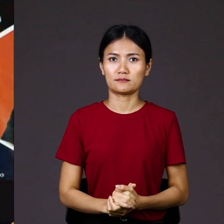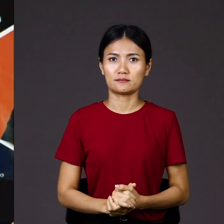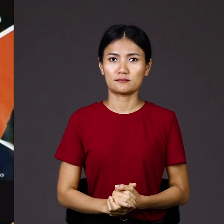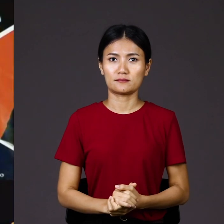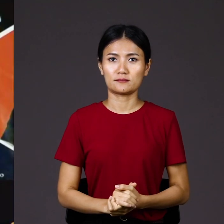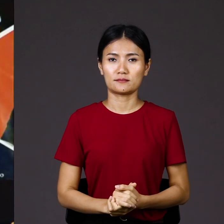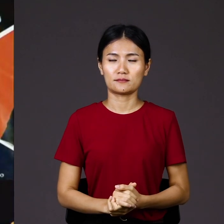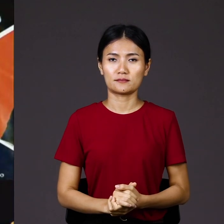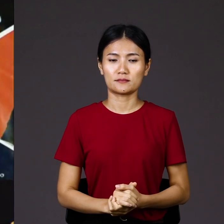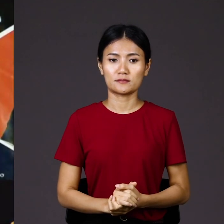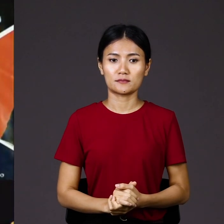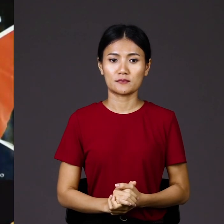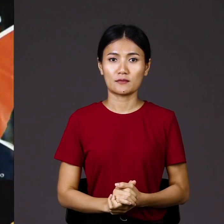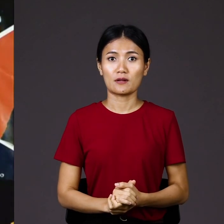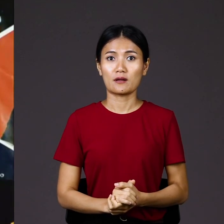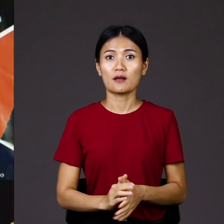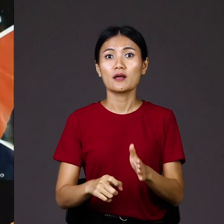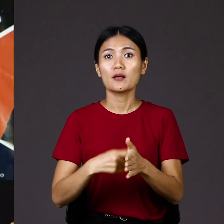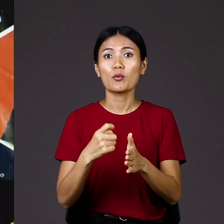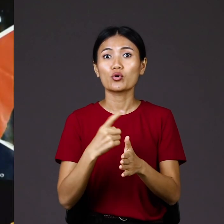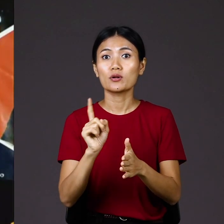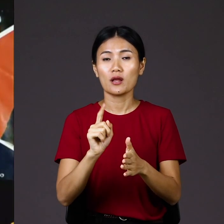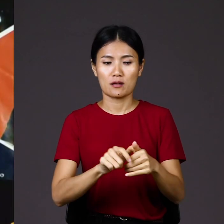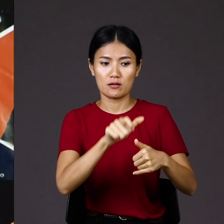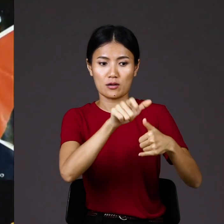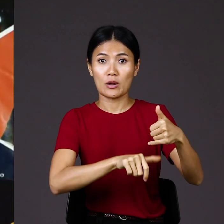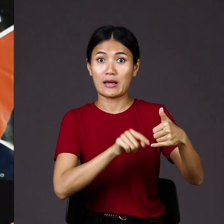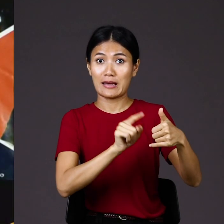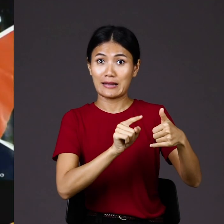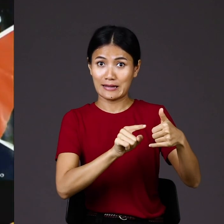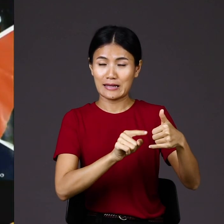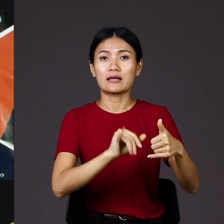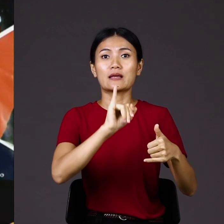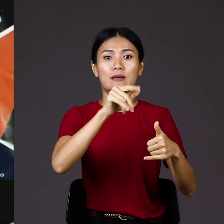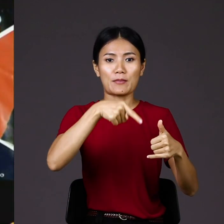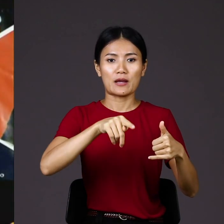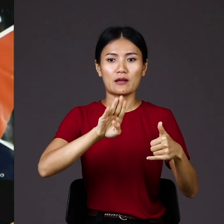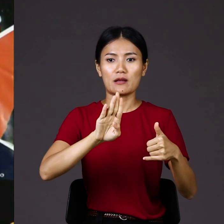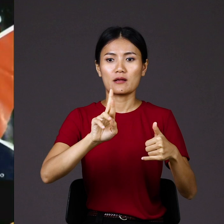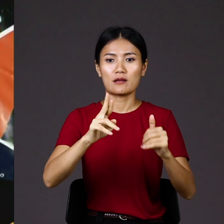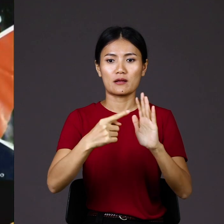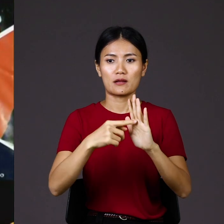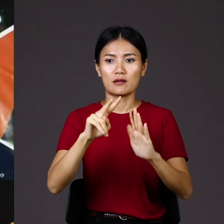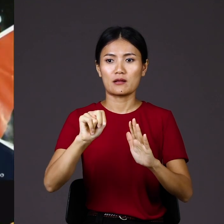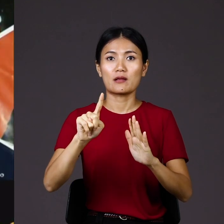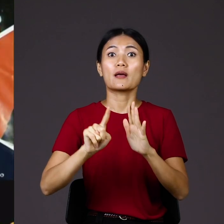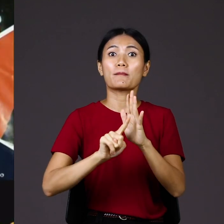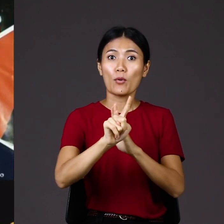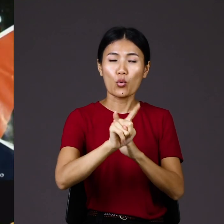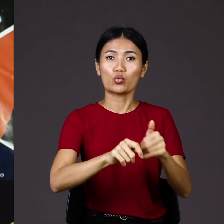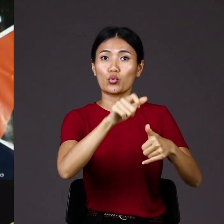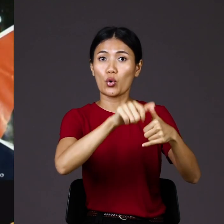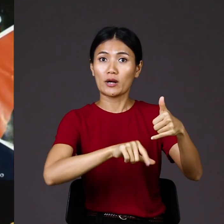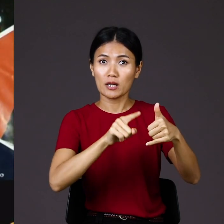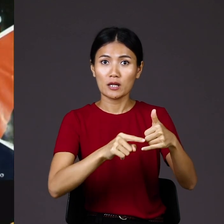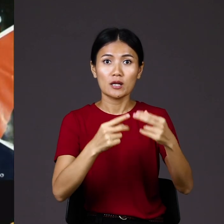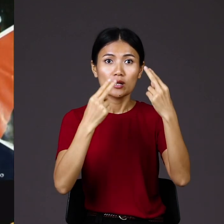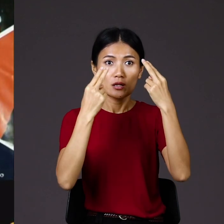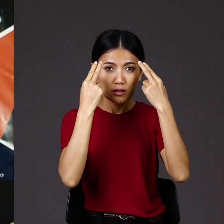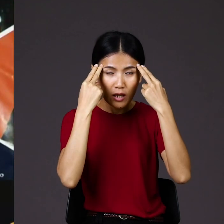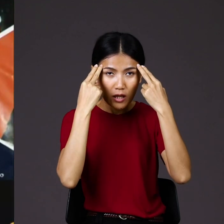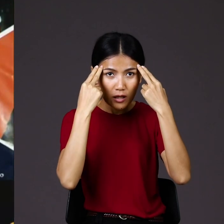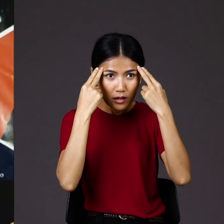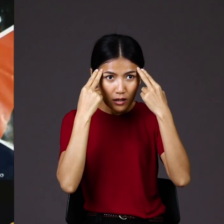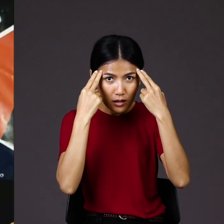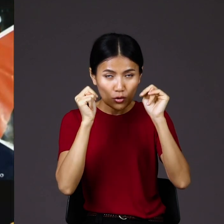ได้พ่อไพบูลย์กิจวรวุฒิผู้สมัครนายกอบจของเราคือคน